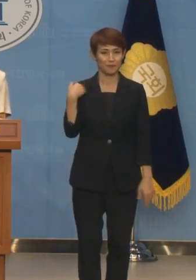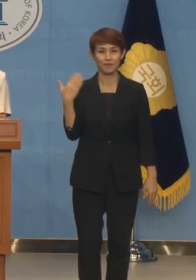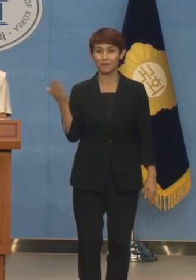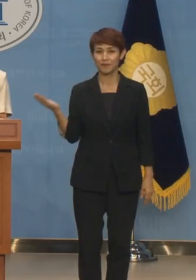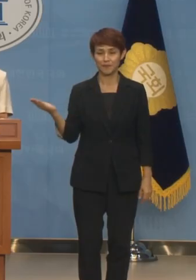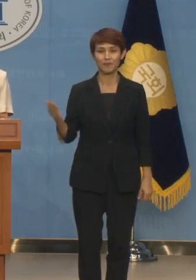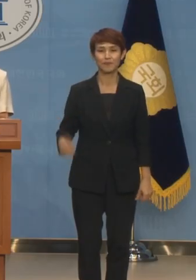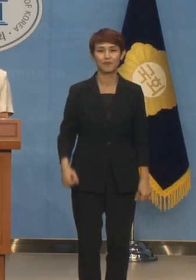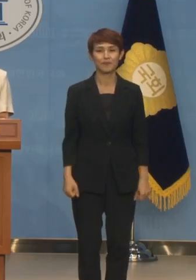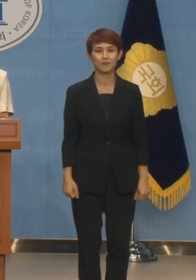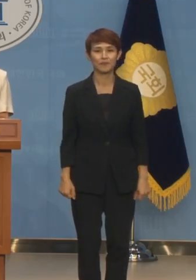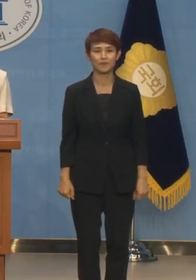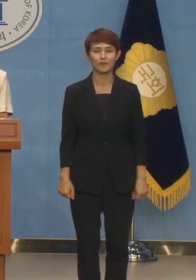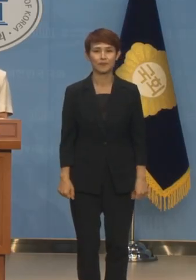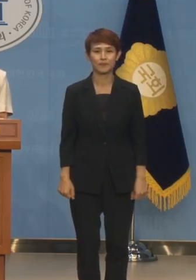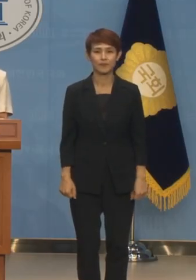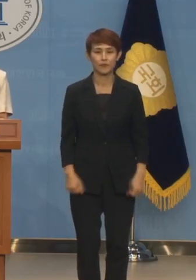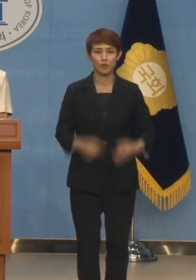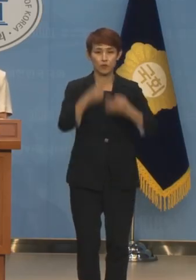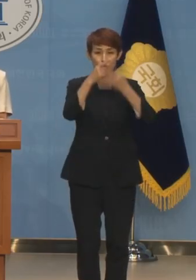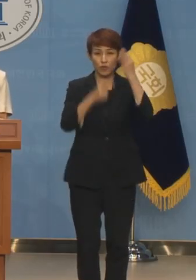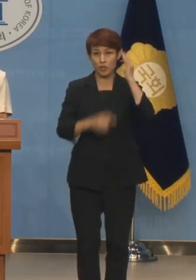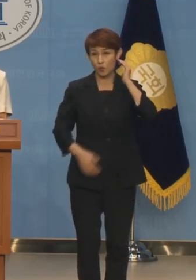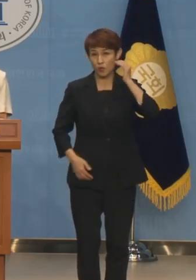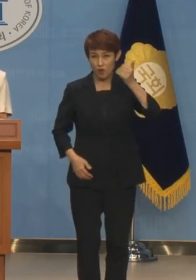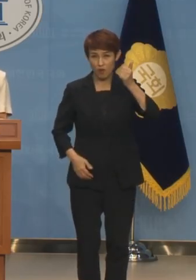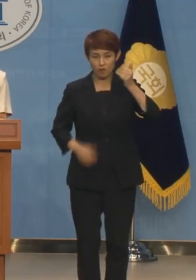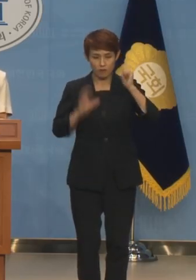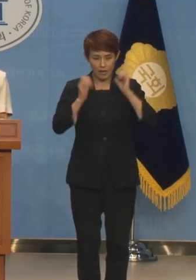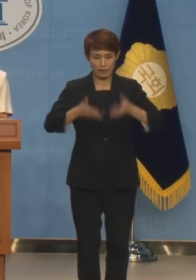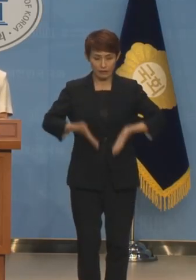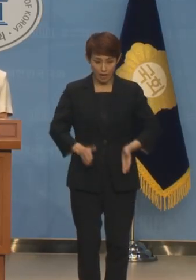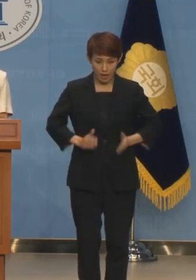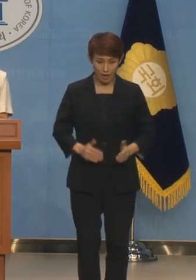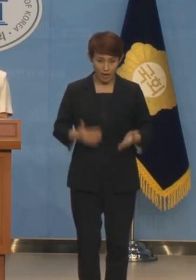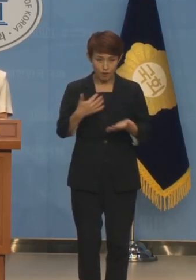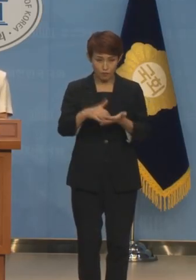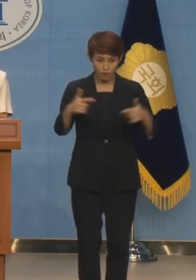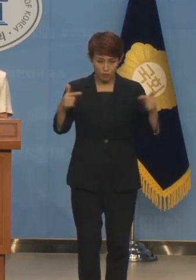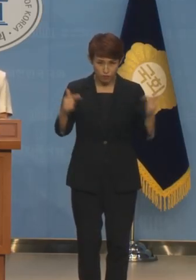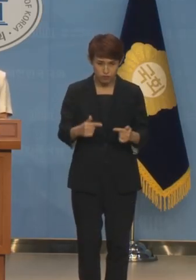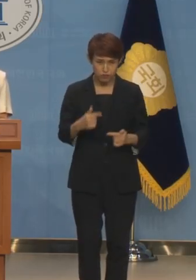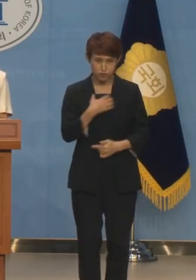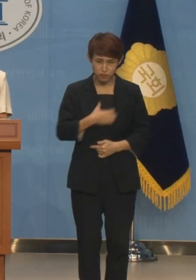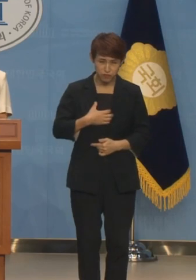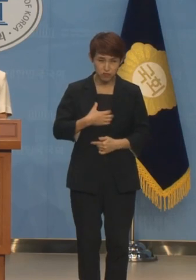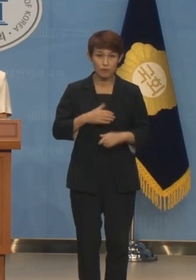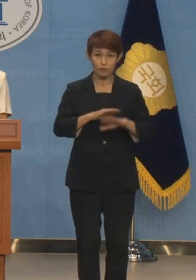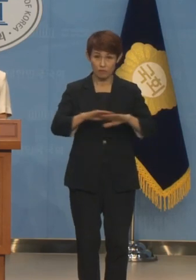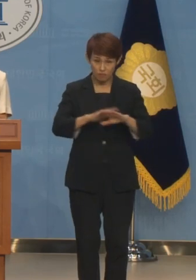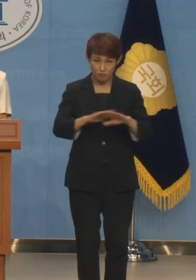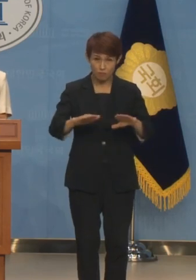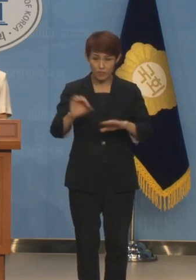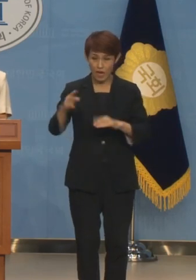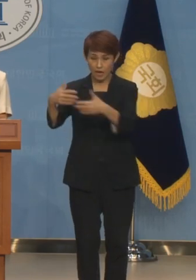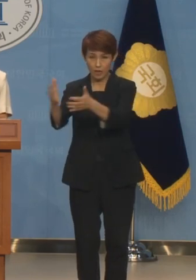강미정입니다. 윤 대통령의 저출생 대책, 야당 도움 없이 할 수 있는가?